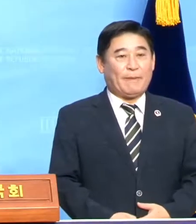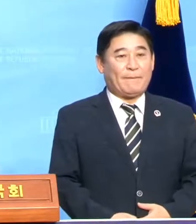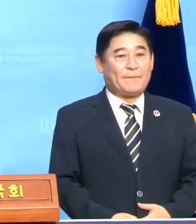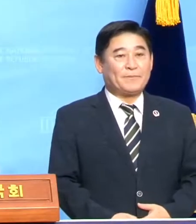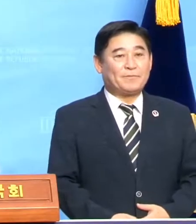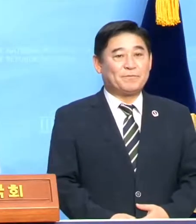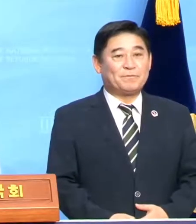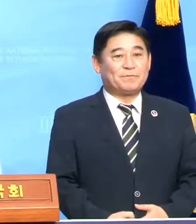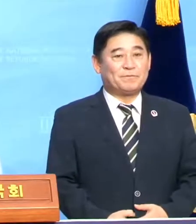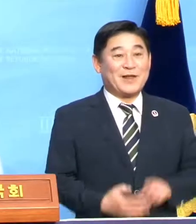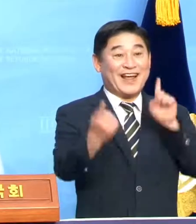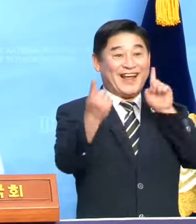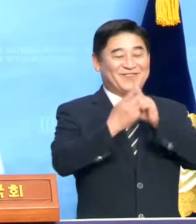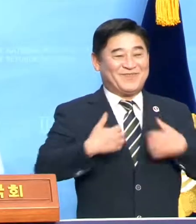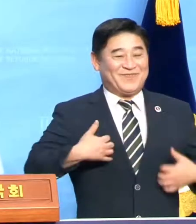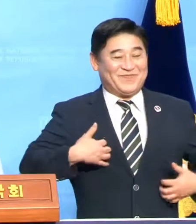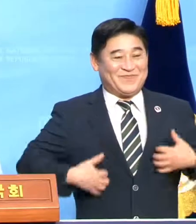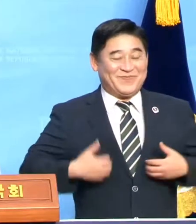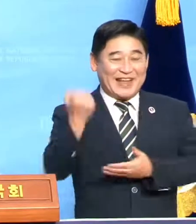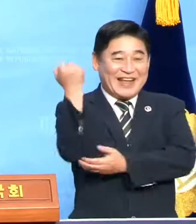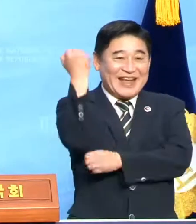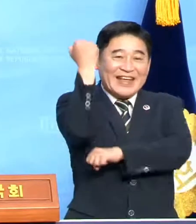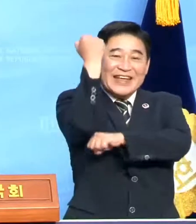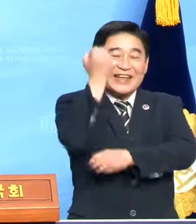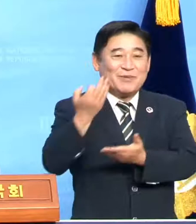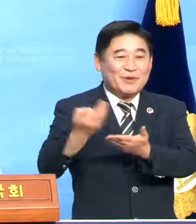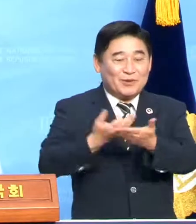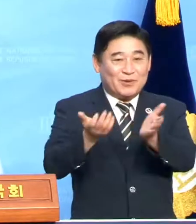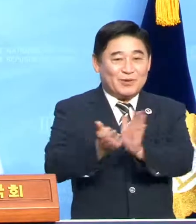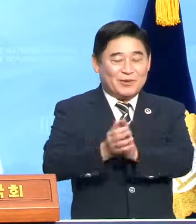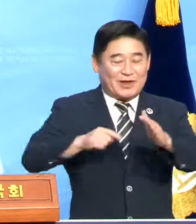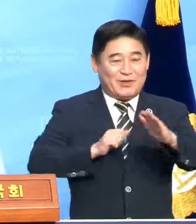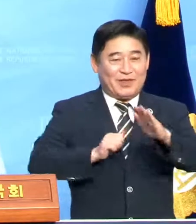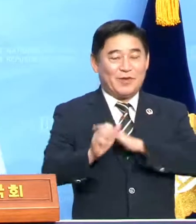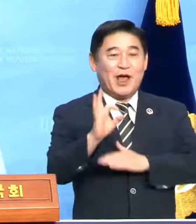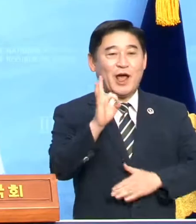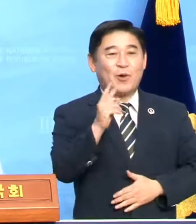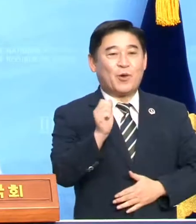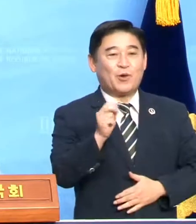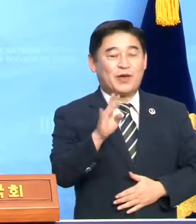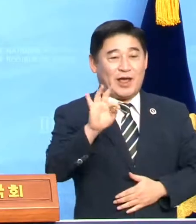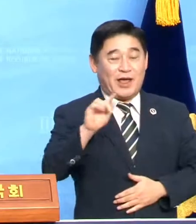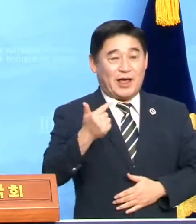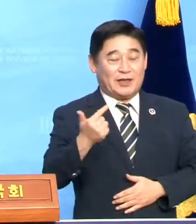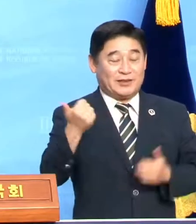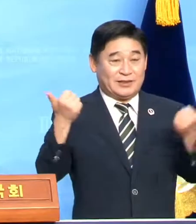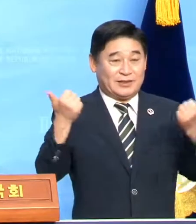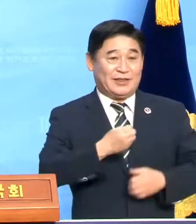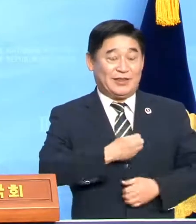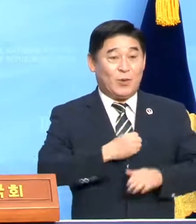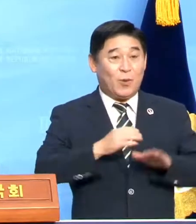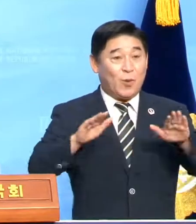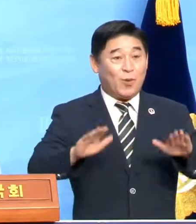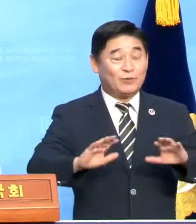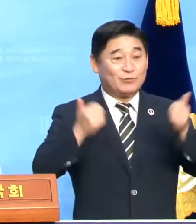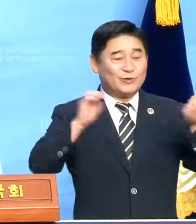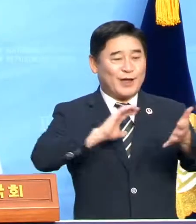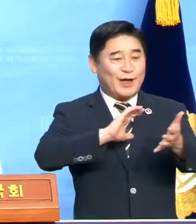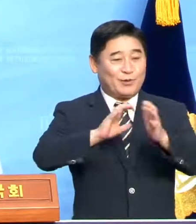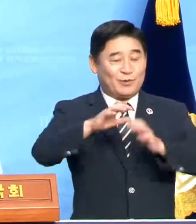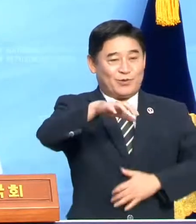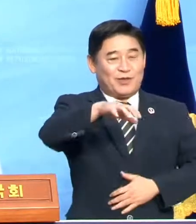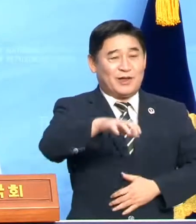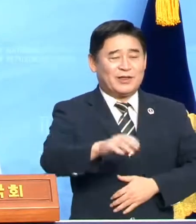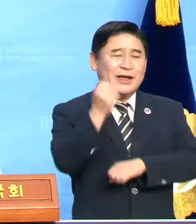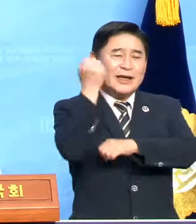네 반갑습니다 기본소득 땅 원내대표 용해 인 의원입니다 오늘은 이곳 욱해서 통관 해서